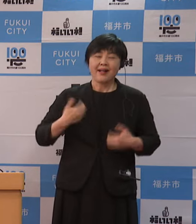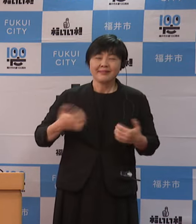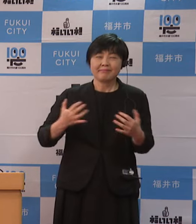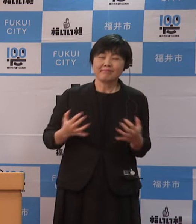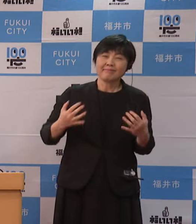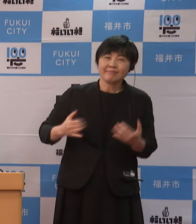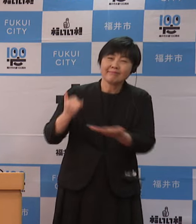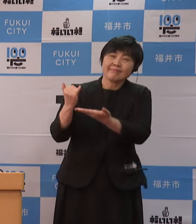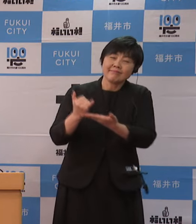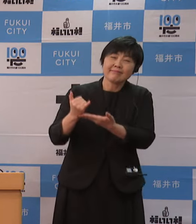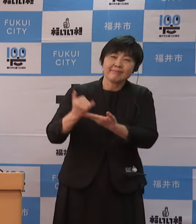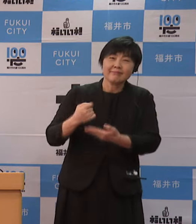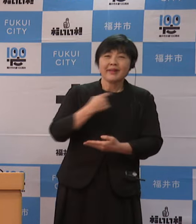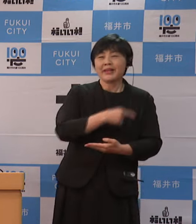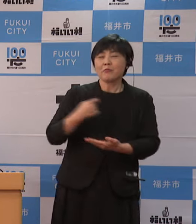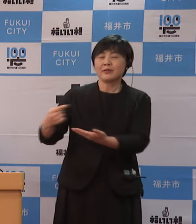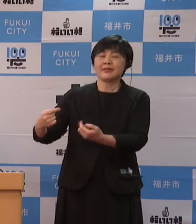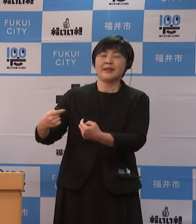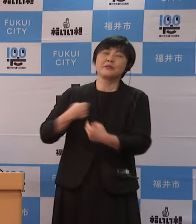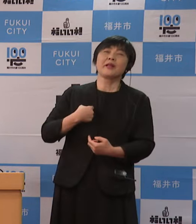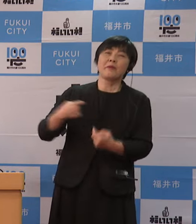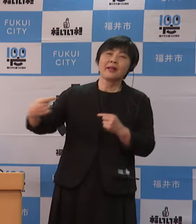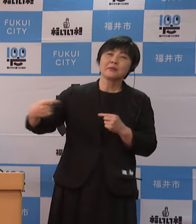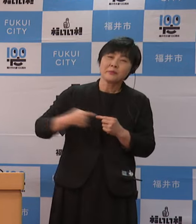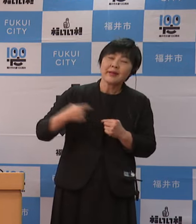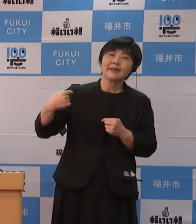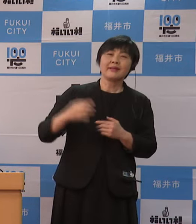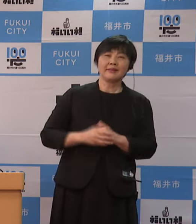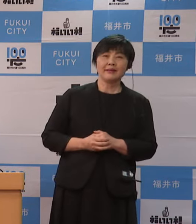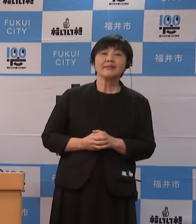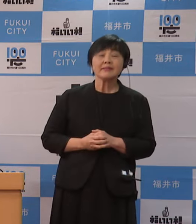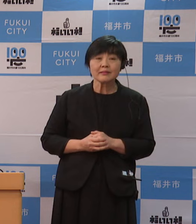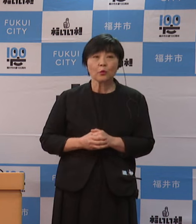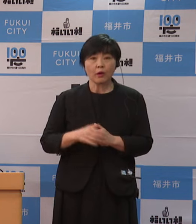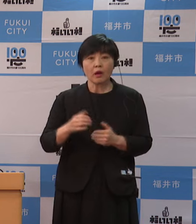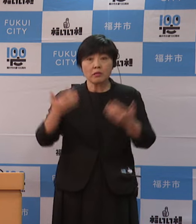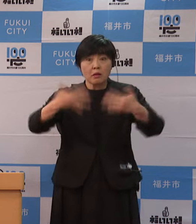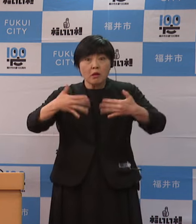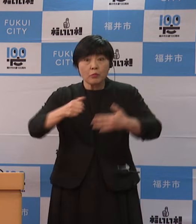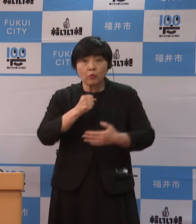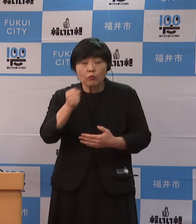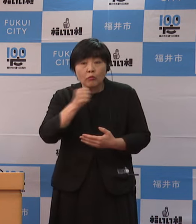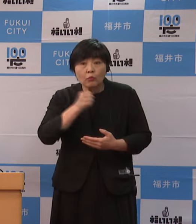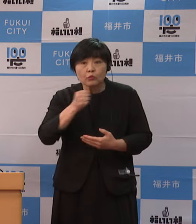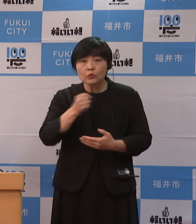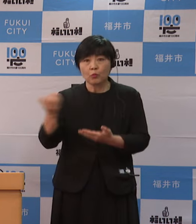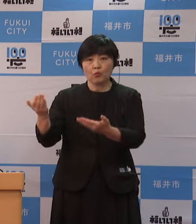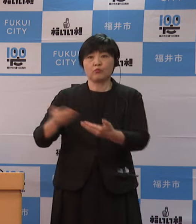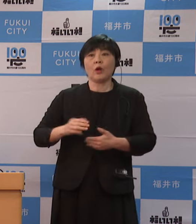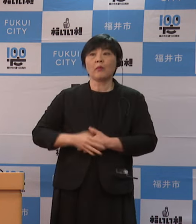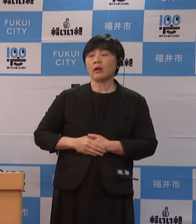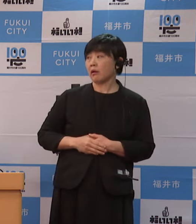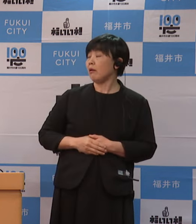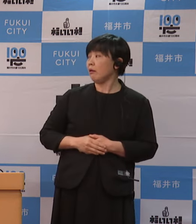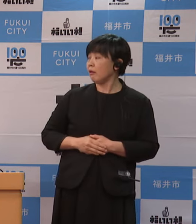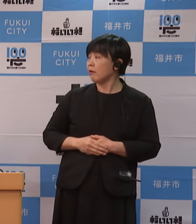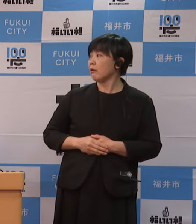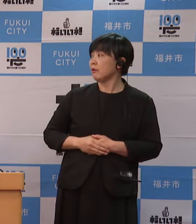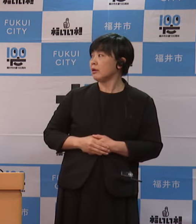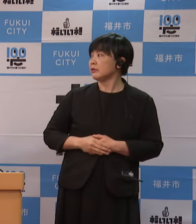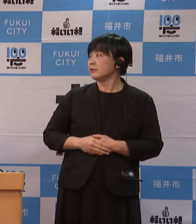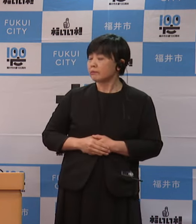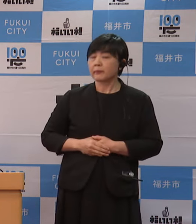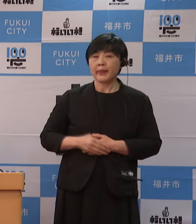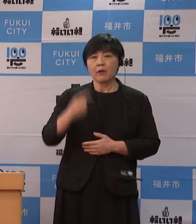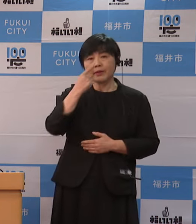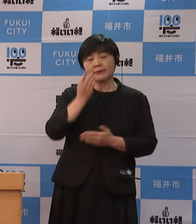ね、それとこのローカルのテレビ局ですけども、まあ、インタビューを受けたと、今回の目的とかですね、感想、ク